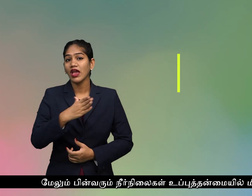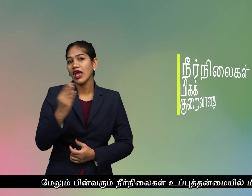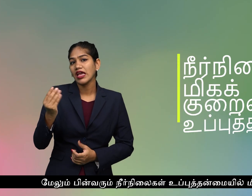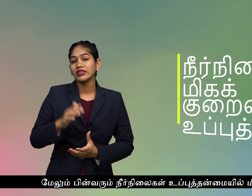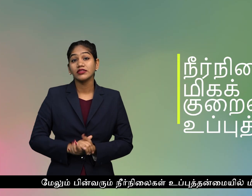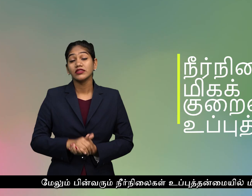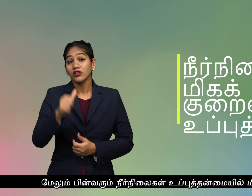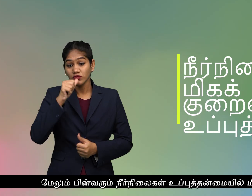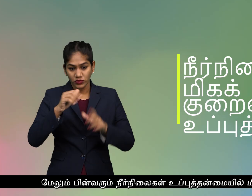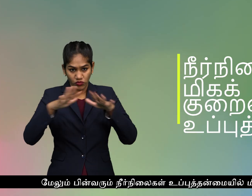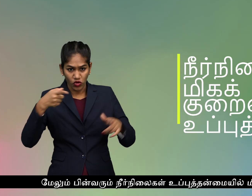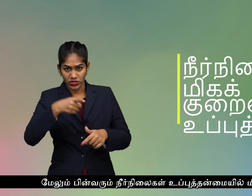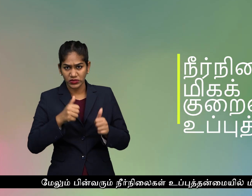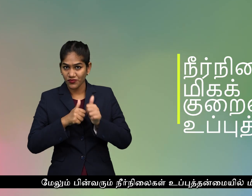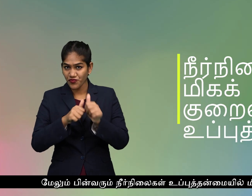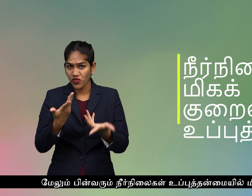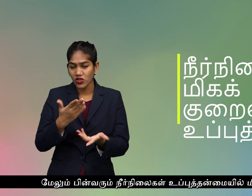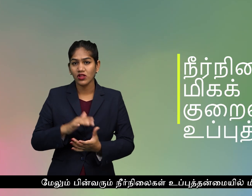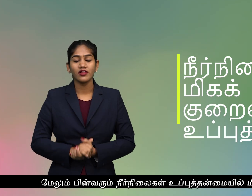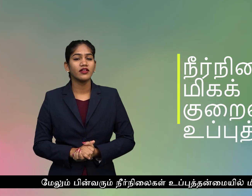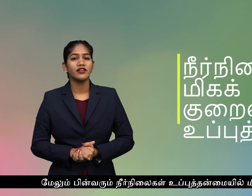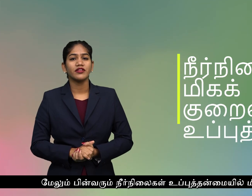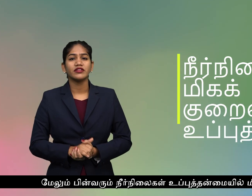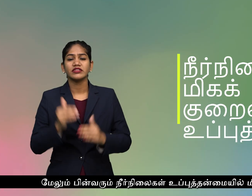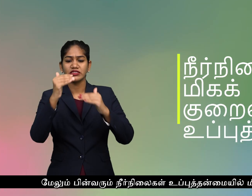மேலும் பின்வரும் நீர்நிலைகள் உப்புத்தன்மையில் மிக குறைவு.